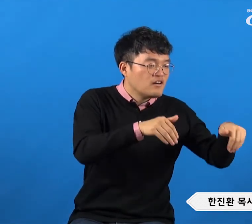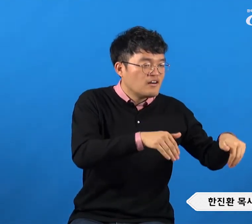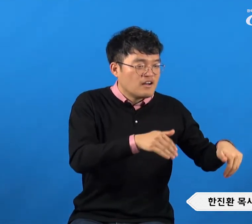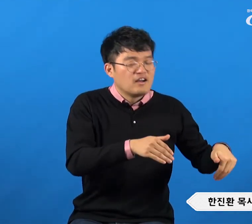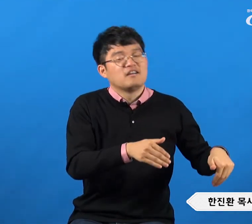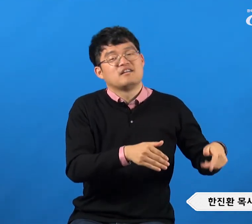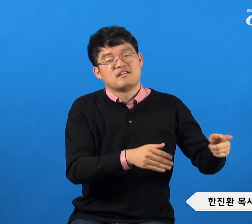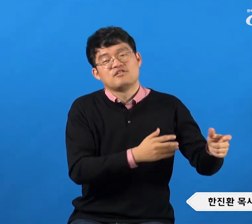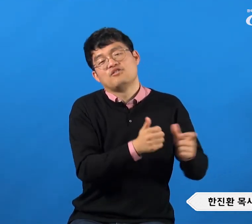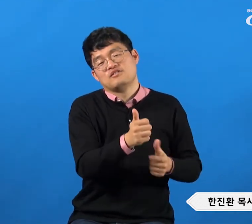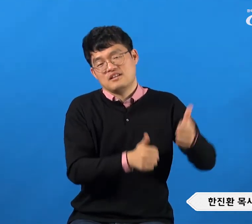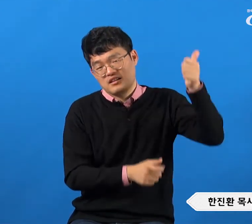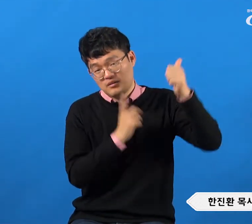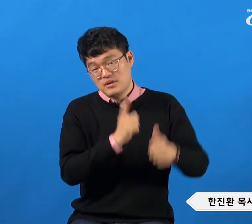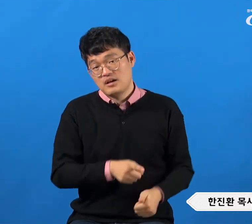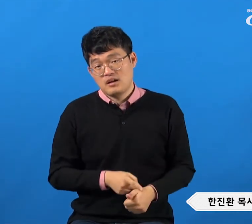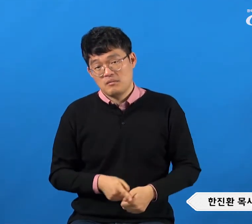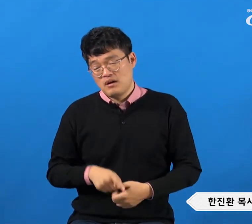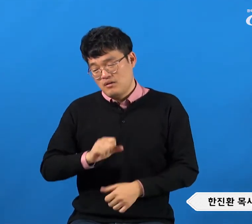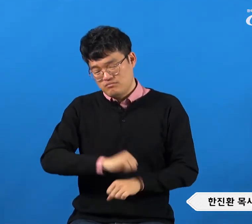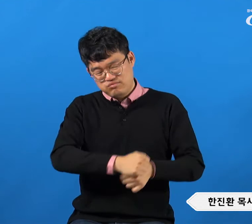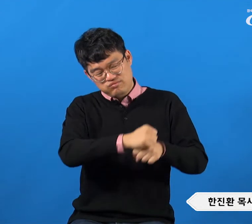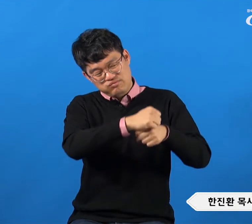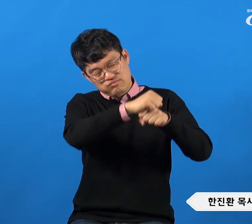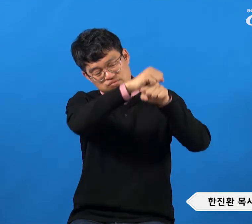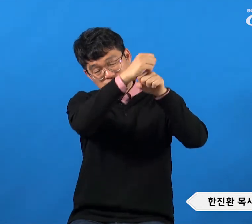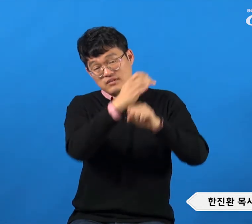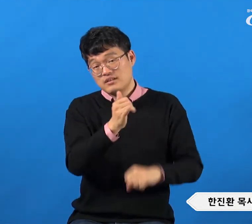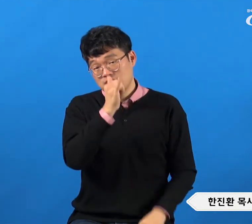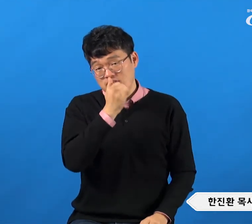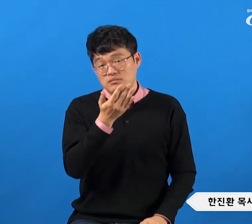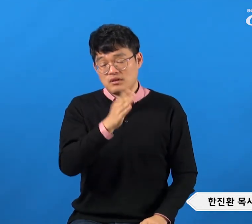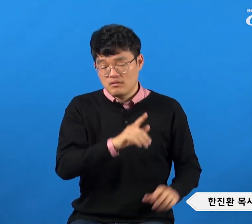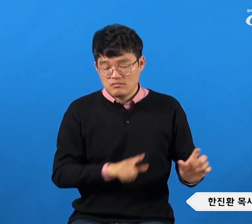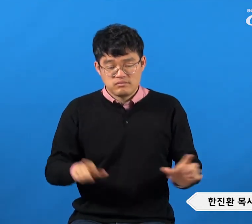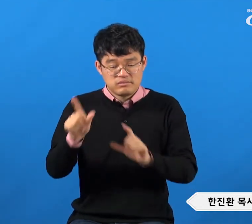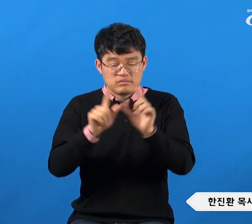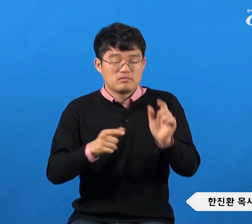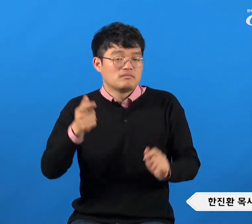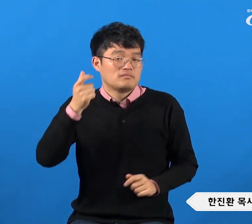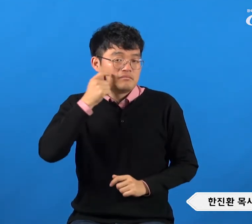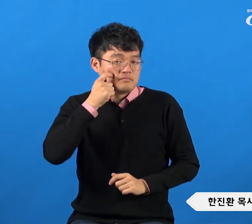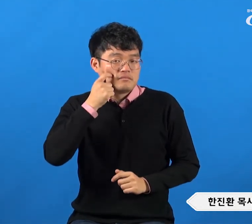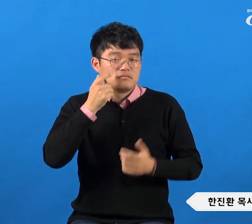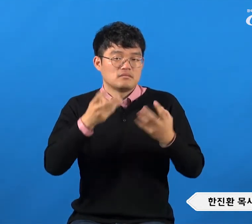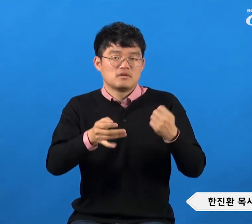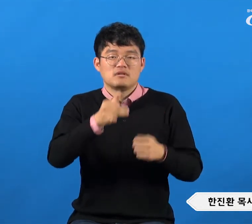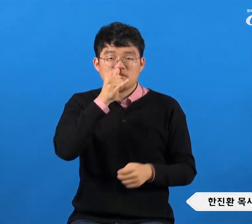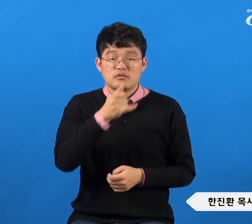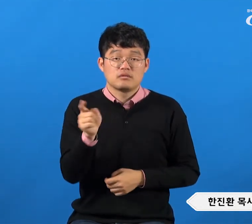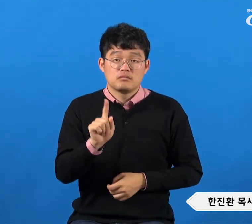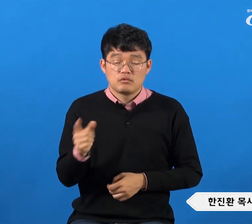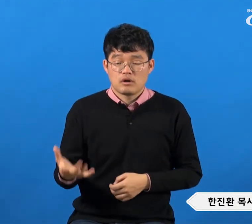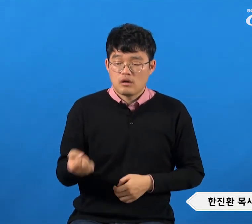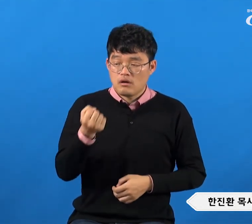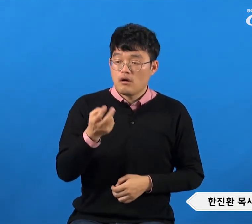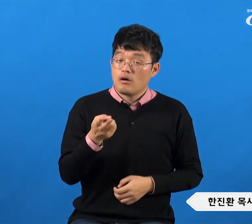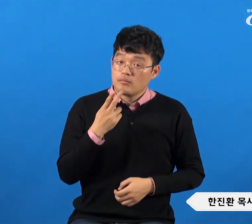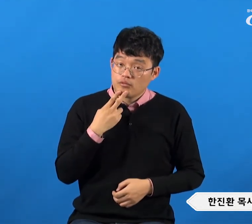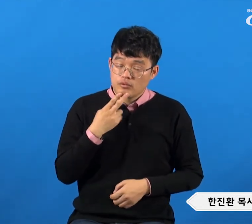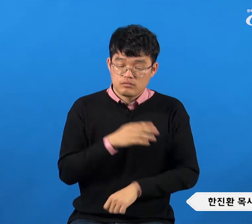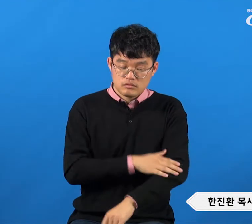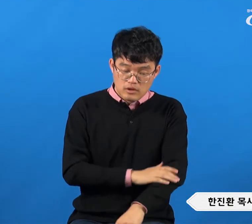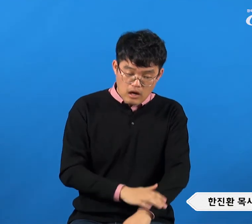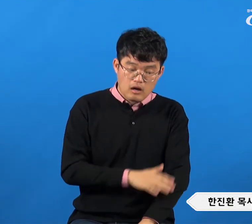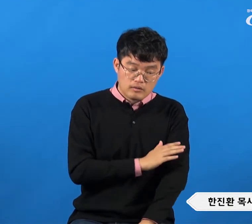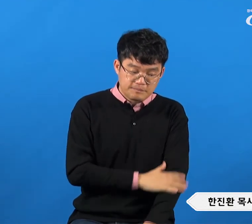잔뜩 쌓아놓고도 누리지 못하는 사람이 많습니다. 그런가 하면 별 가진 것 없어도 잘 누리는